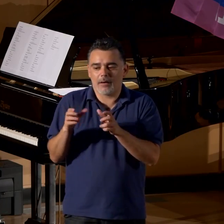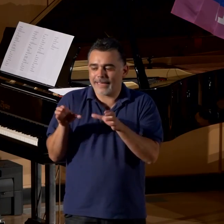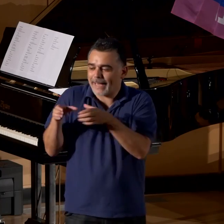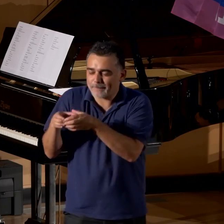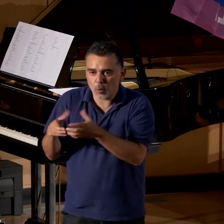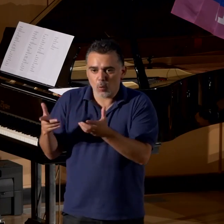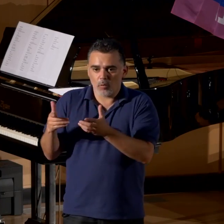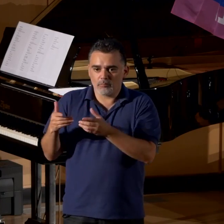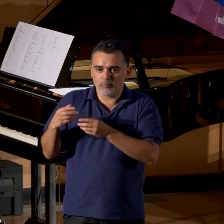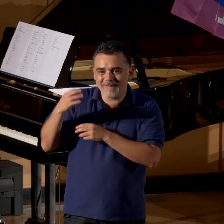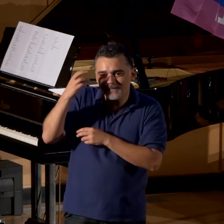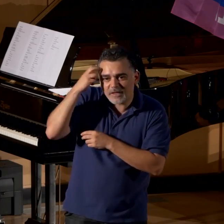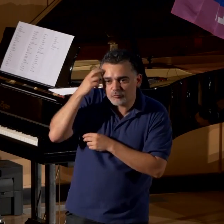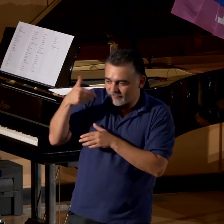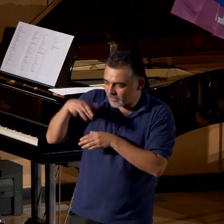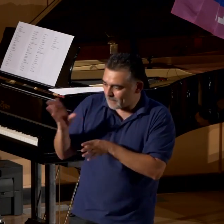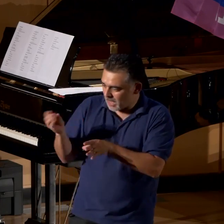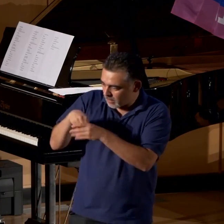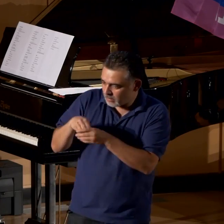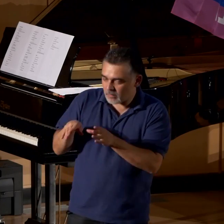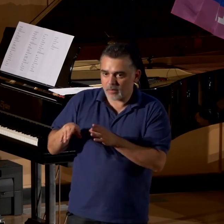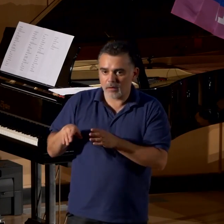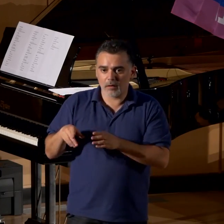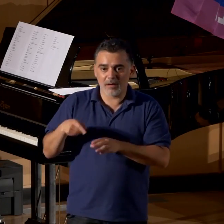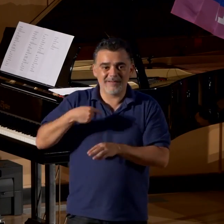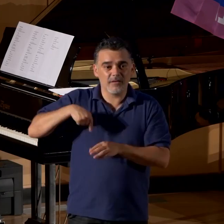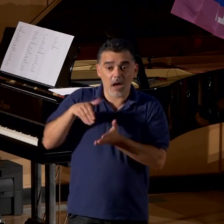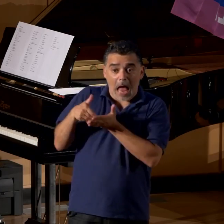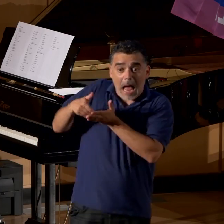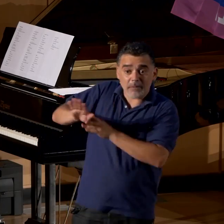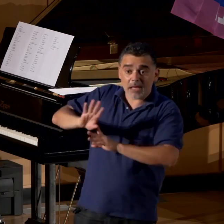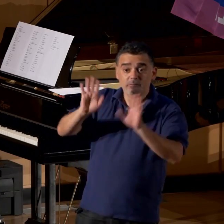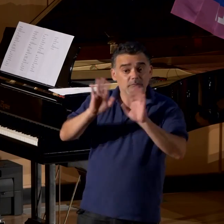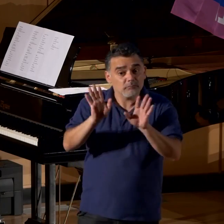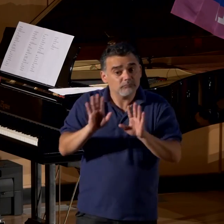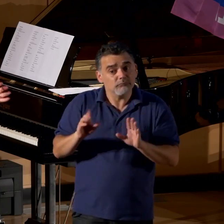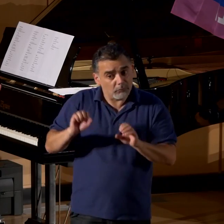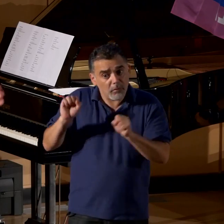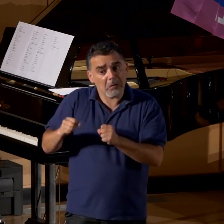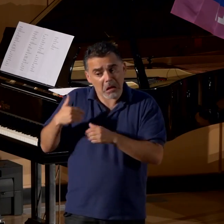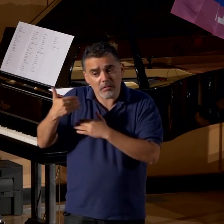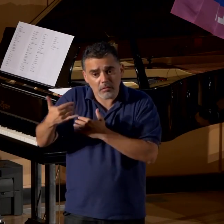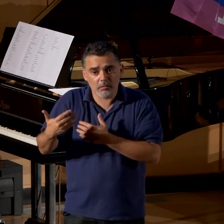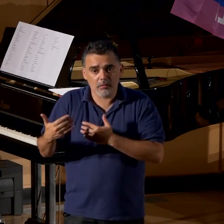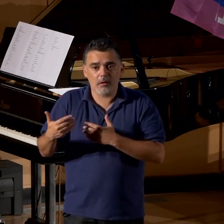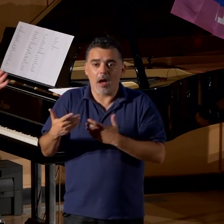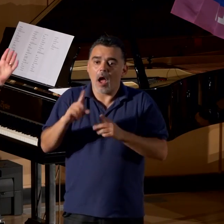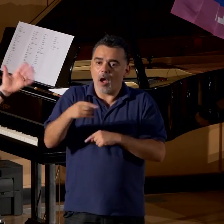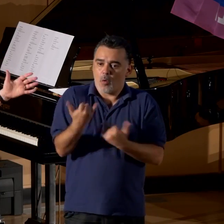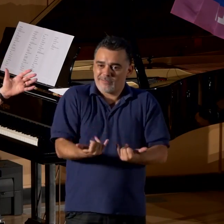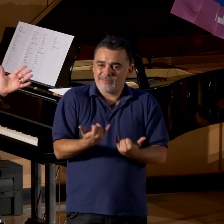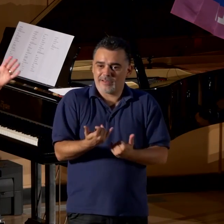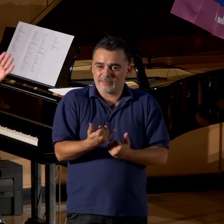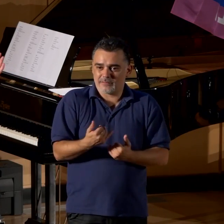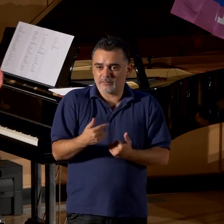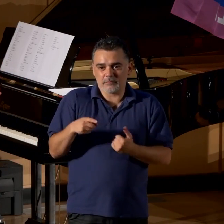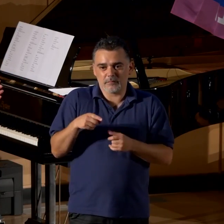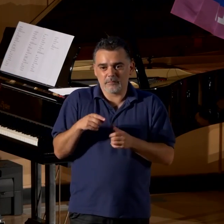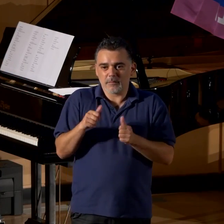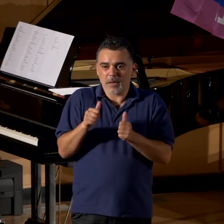Wissenschaften noch mehr stärker dabei ist, dass es das nie wieder geben darf. Weil auch der jetzige NAB war eine Zeit